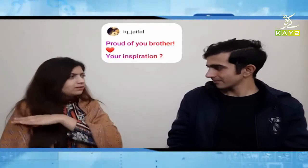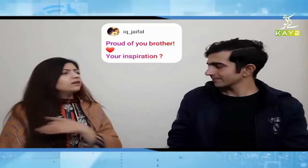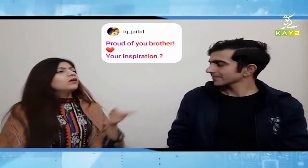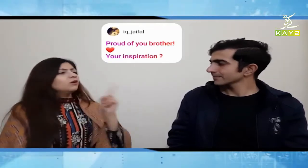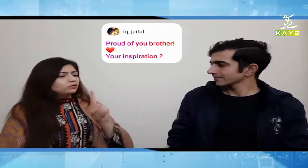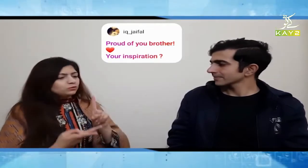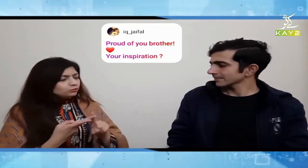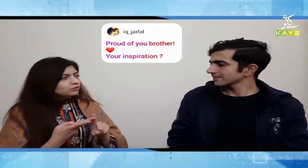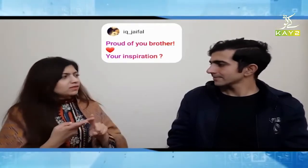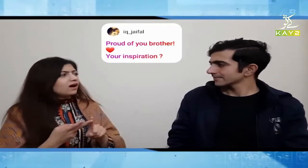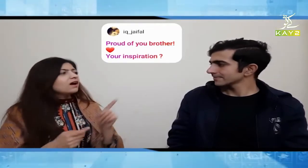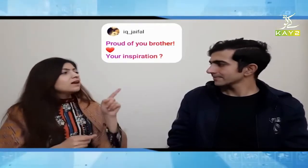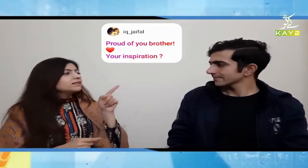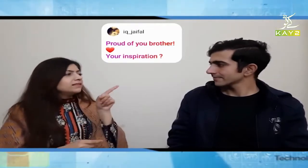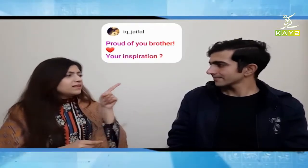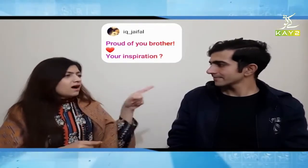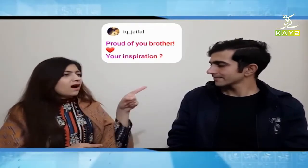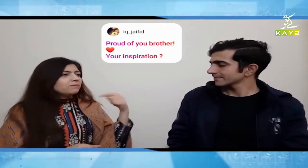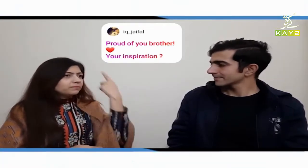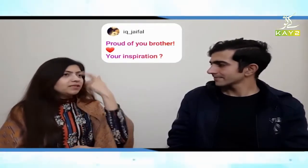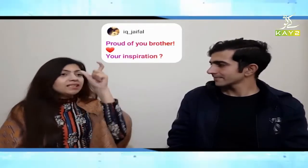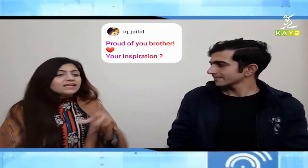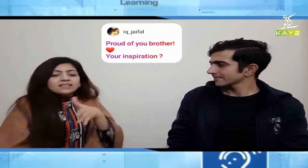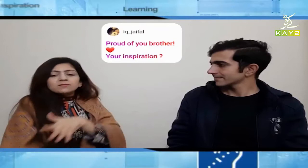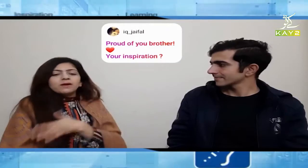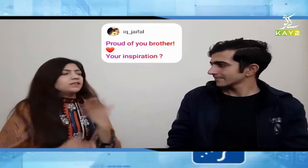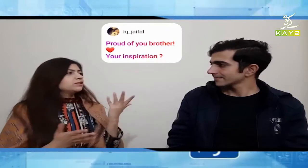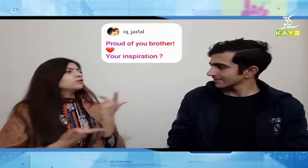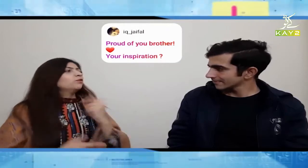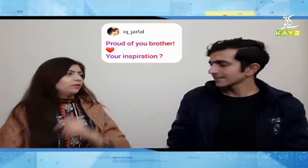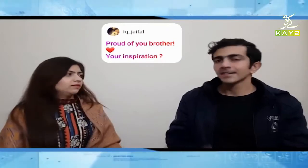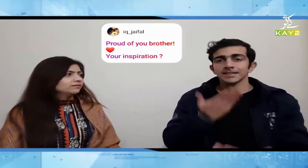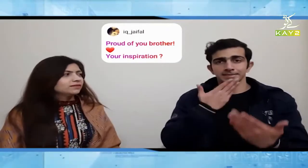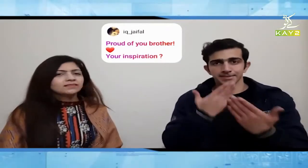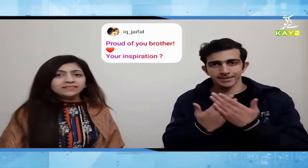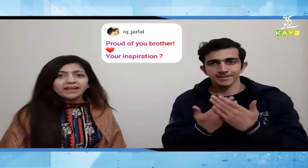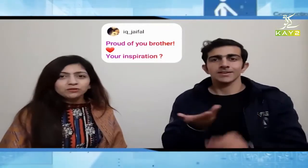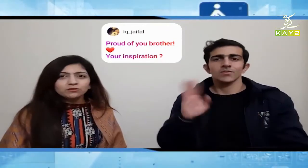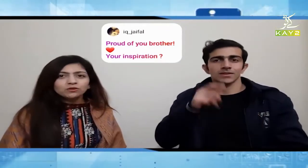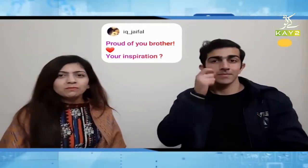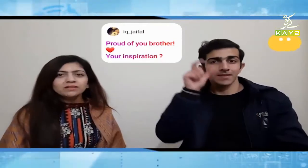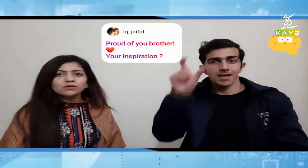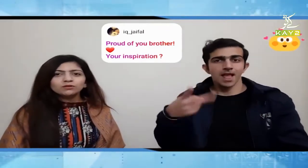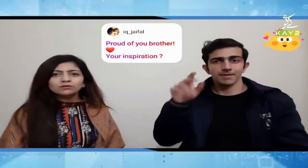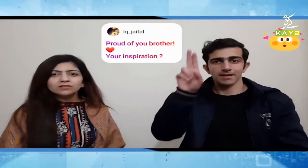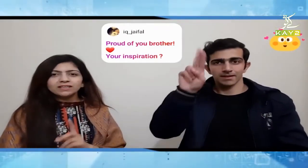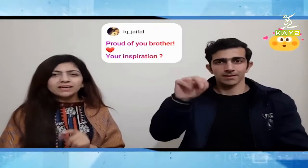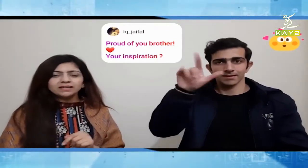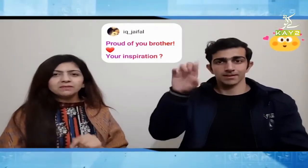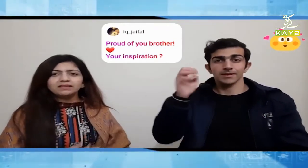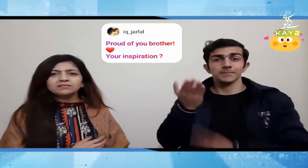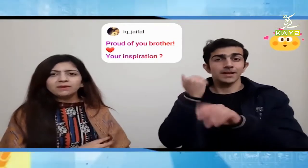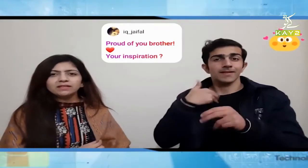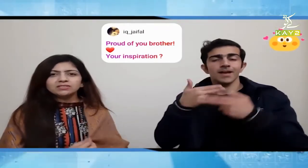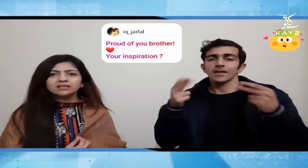ब्रदर, और दूसरा कि आपकी इंस्पायरेशन कौन है। थैंक यू सो मच। और दूसरा ये